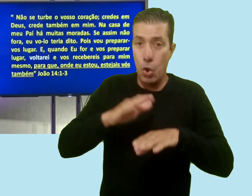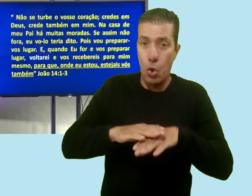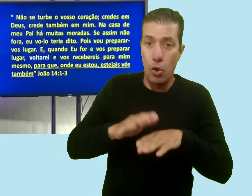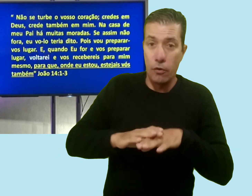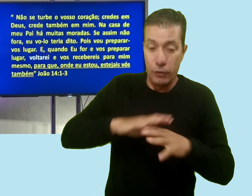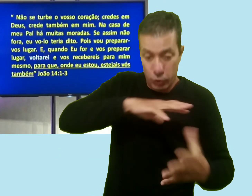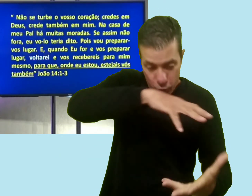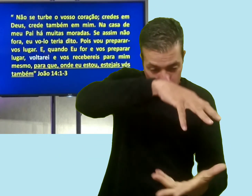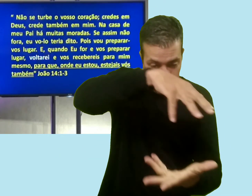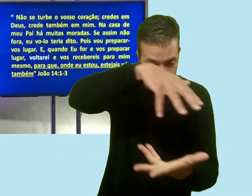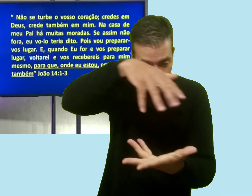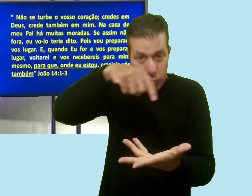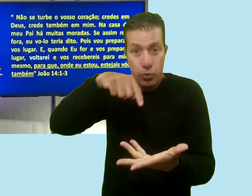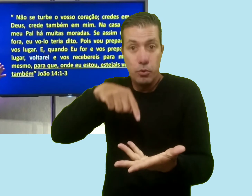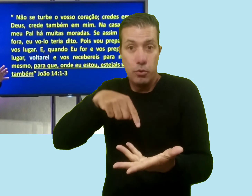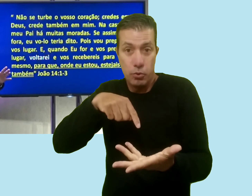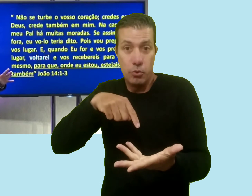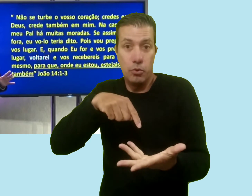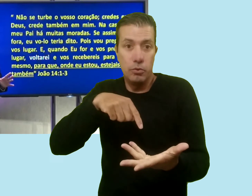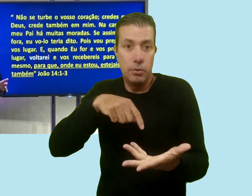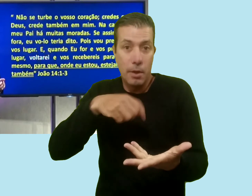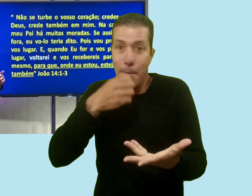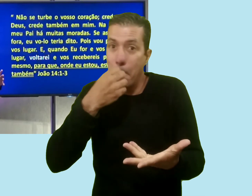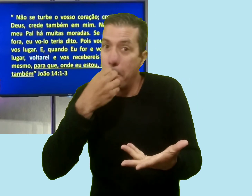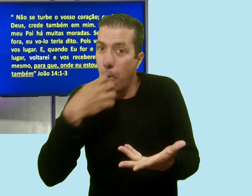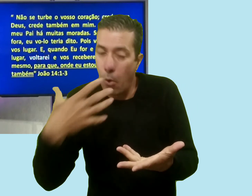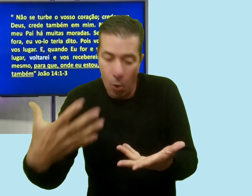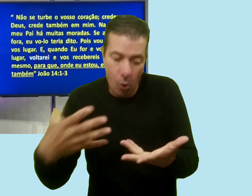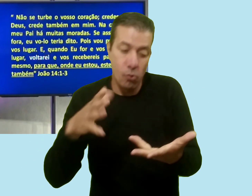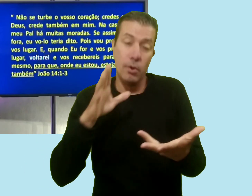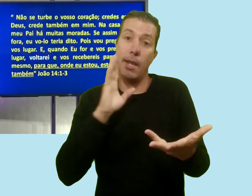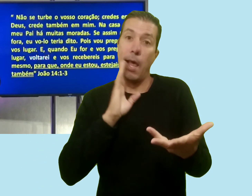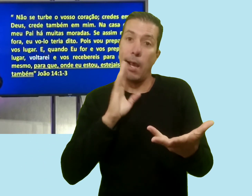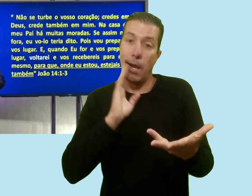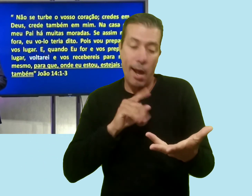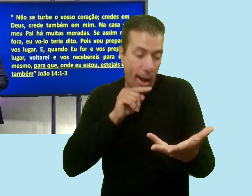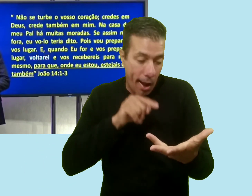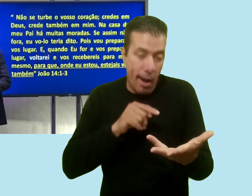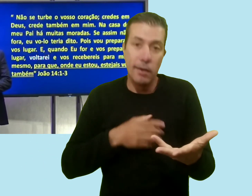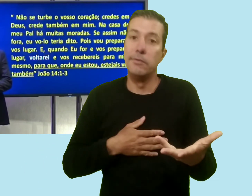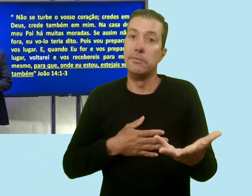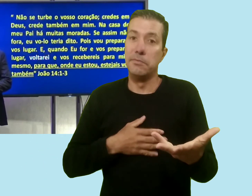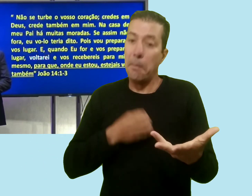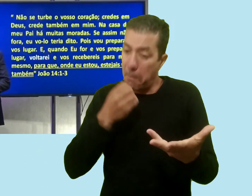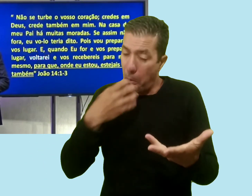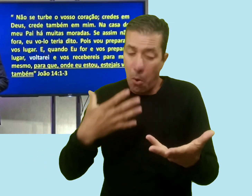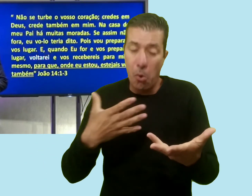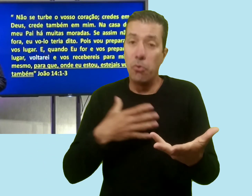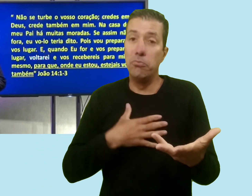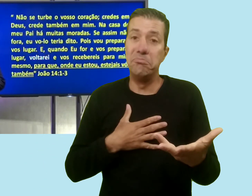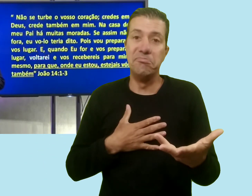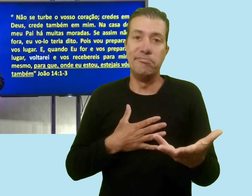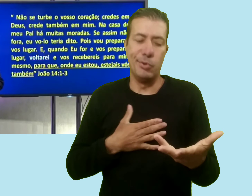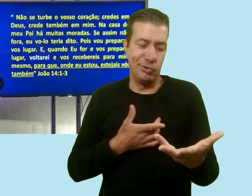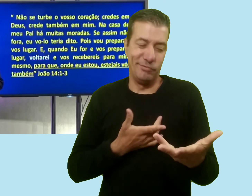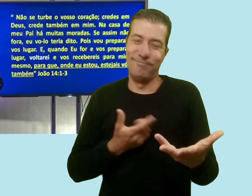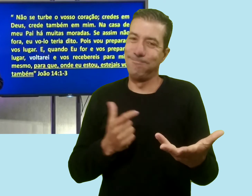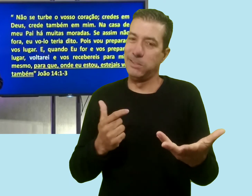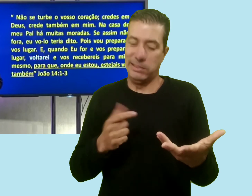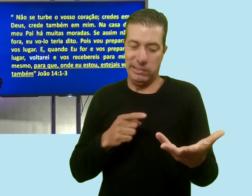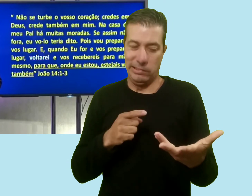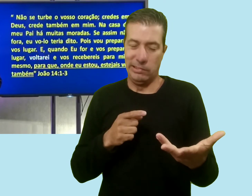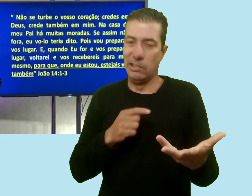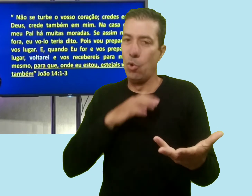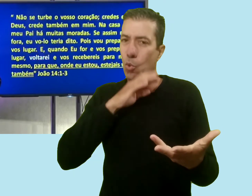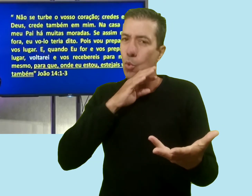eu fiz aí um mundo, quando eu fiz era muito legal, era muito bom,